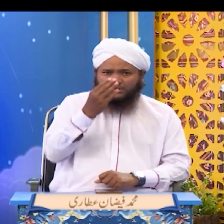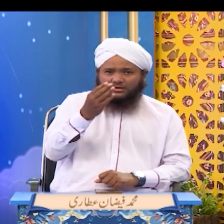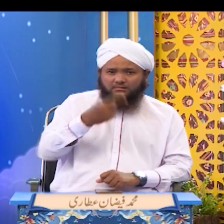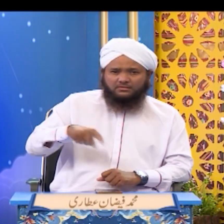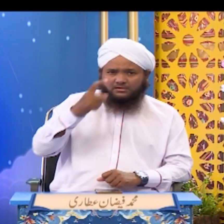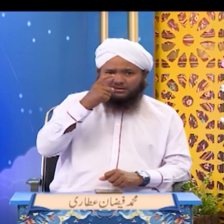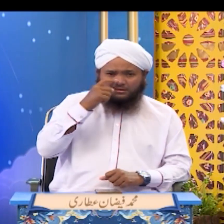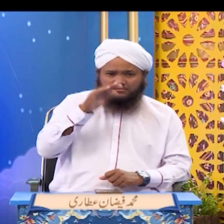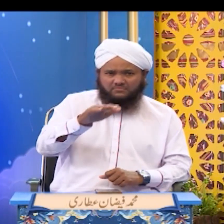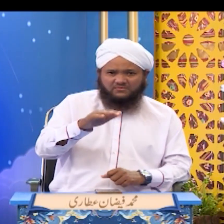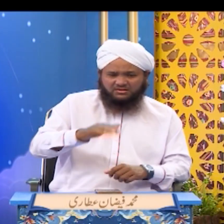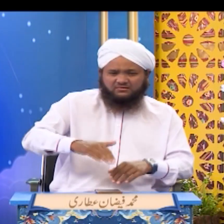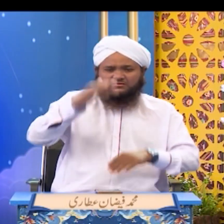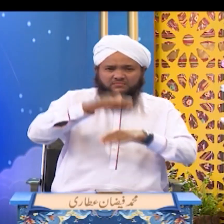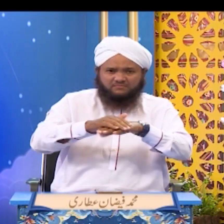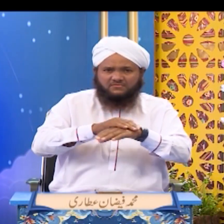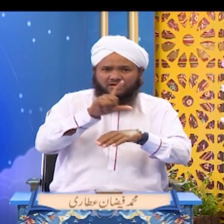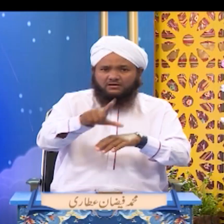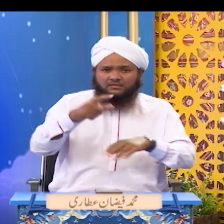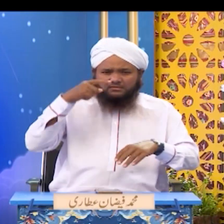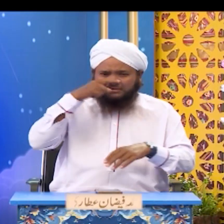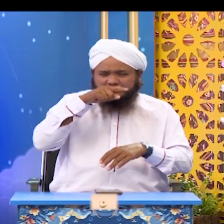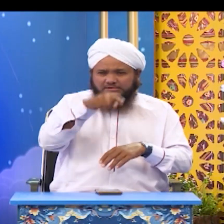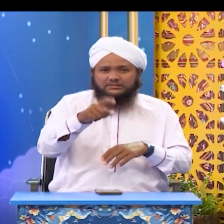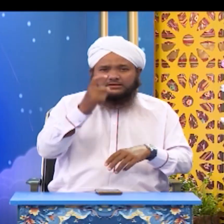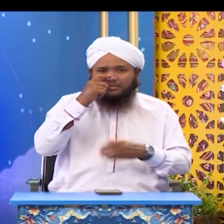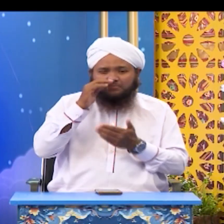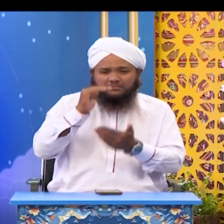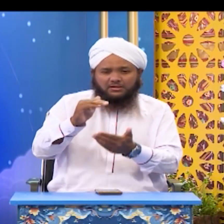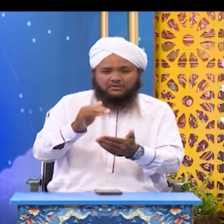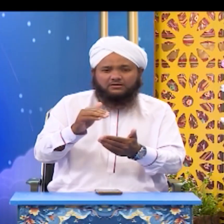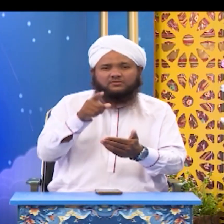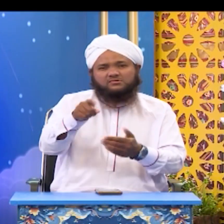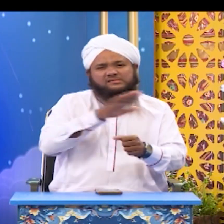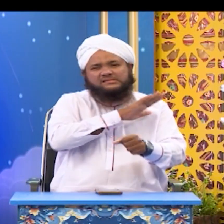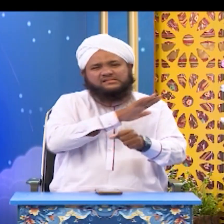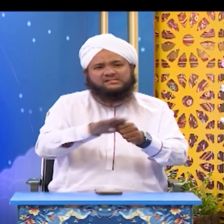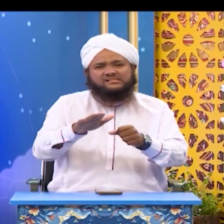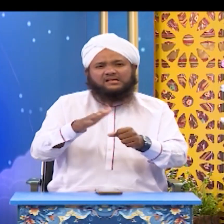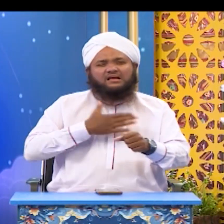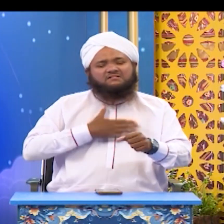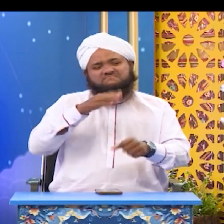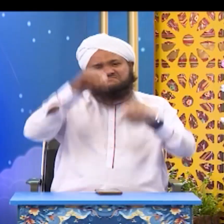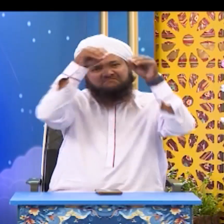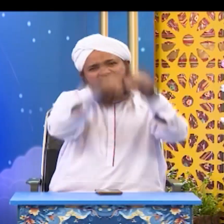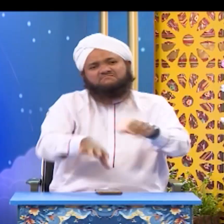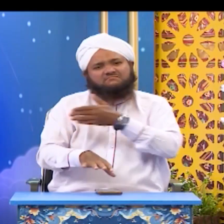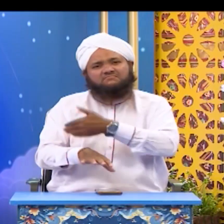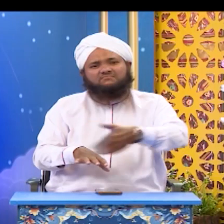بیٹی کی پرورش کرے یا شرمندگی سے بچنے کے لیے اپنی بیٹی کو زندہ زمین میں دفن کر دے، جیسا کہ